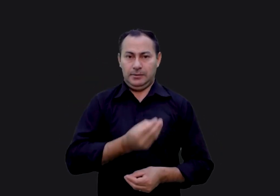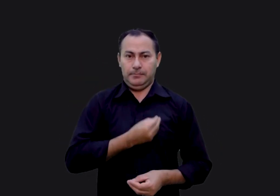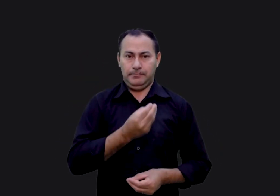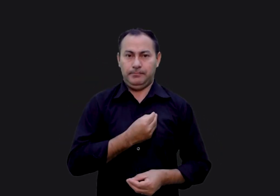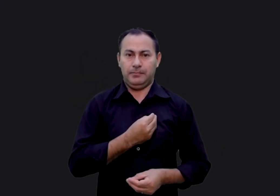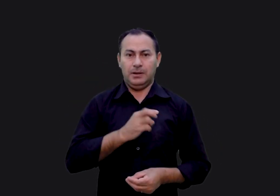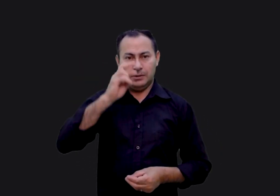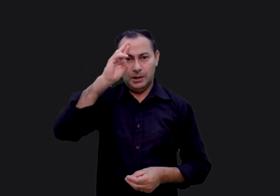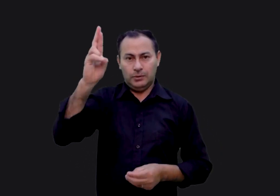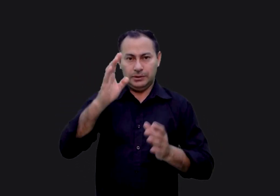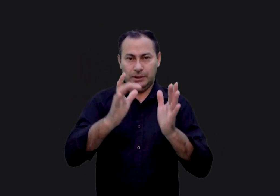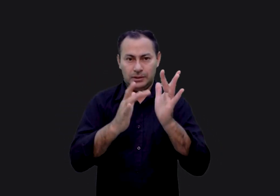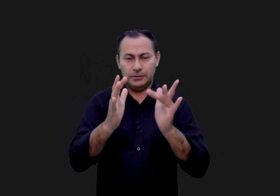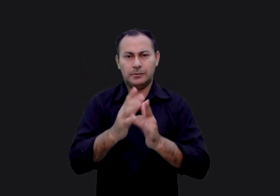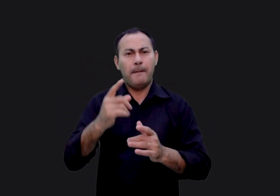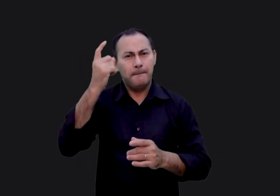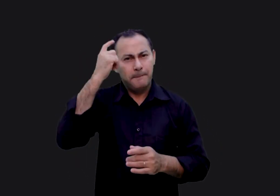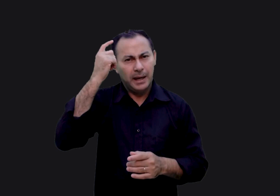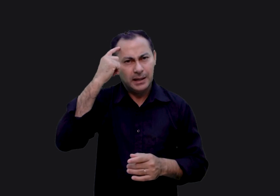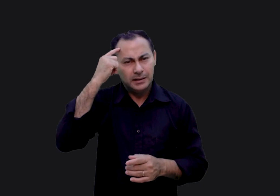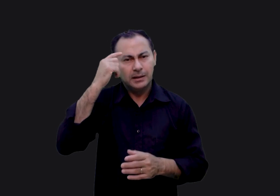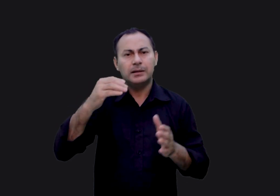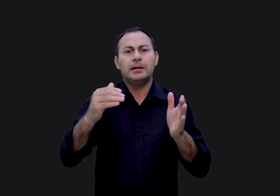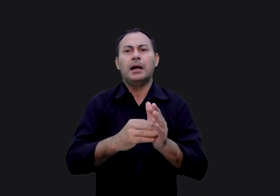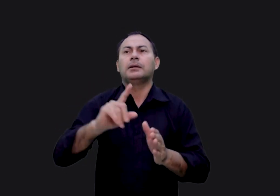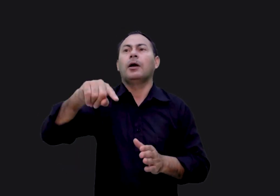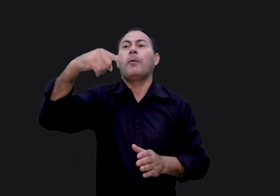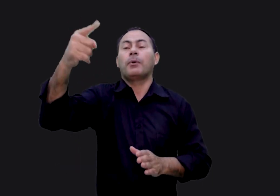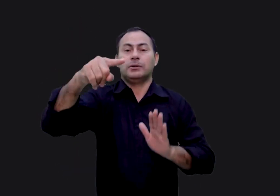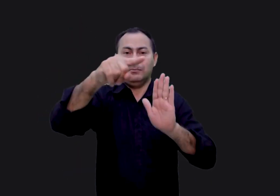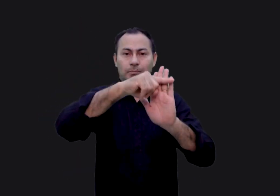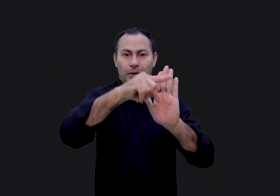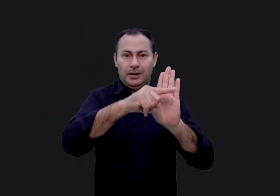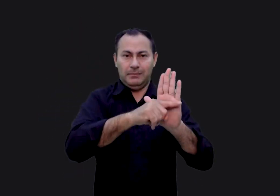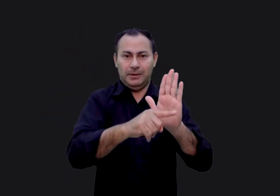a nossa vida para o Senhor Jesus. Pense nisso e até o próximo programa.